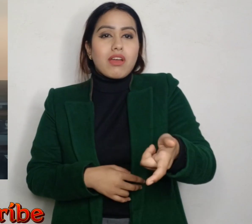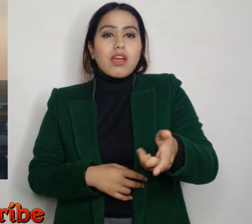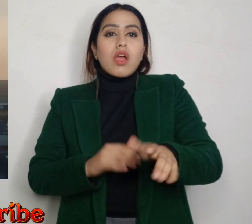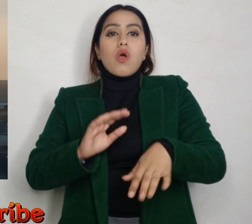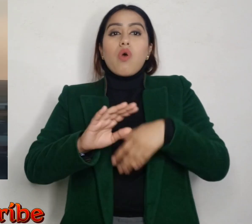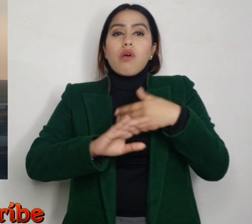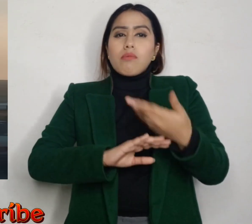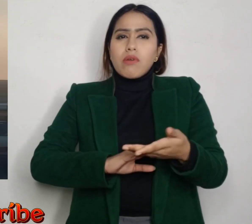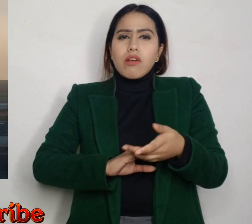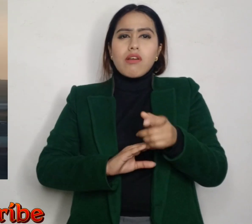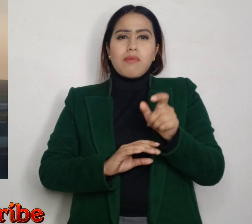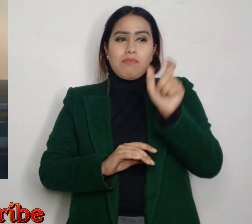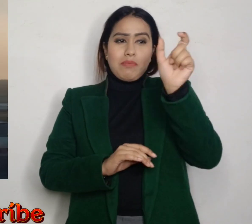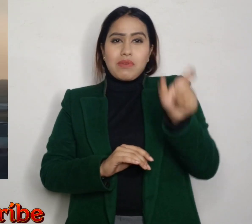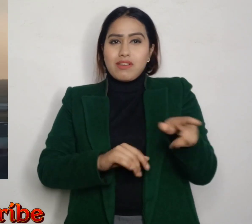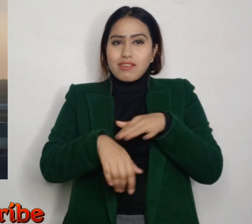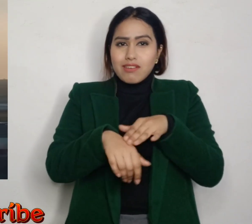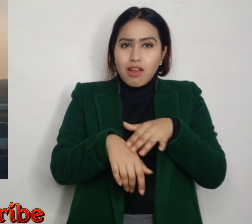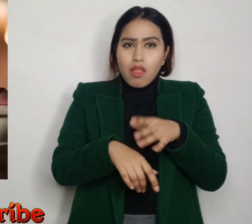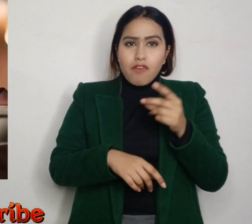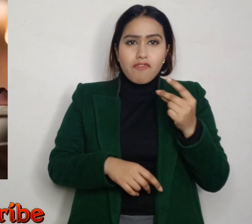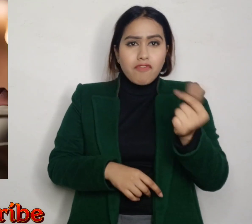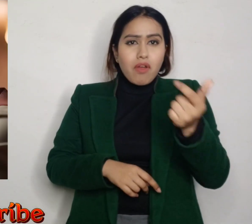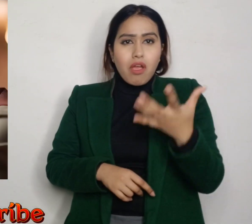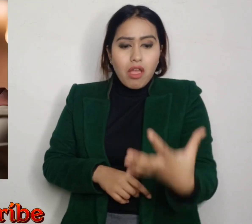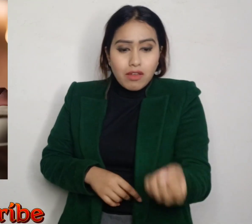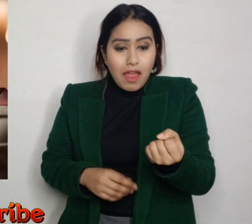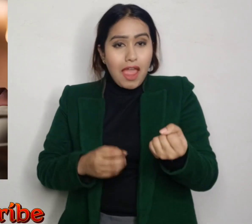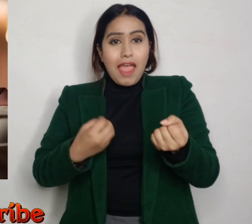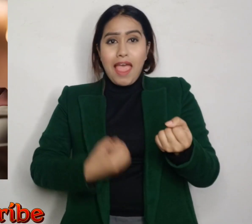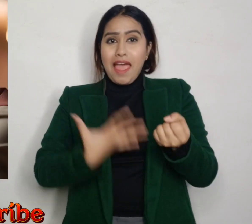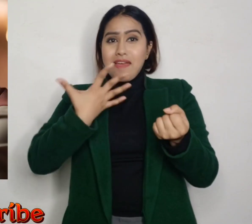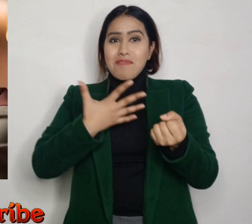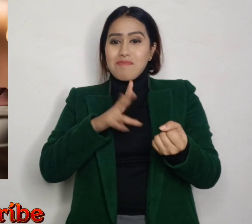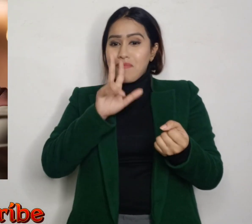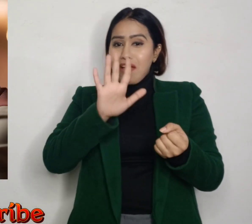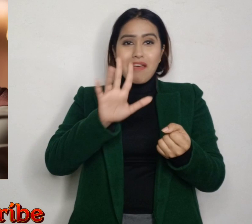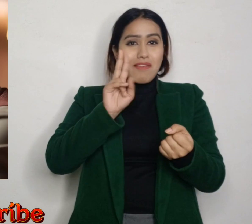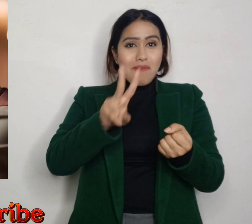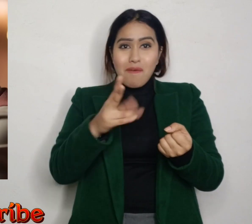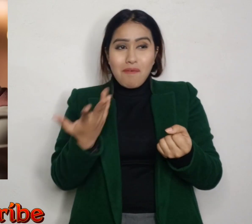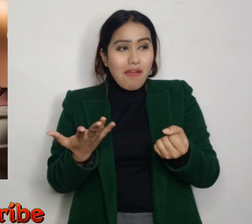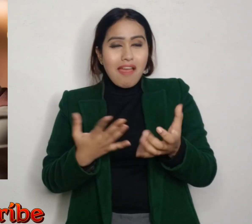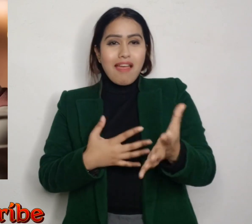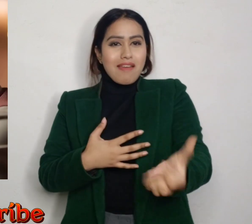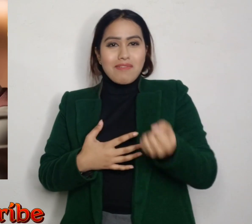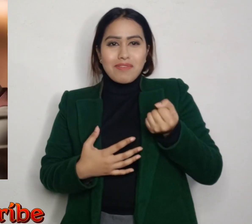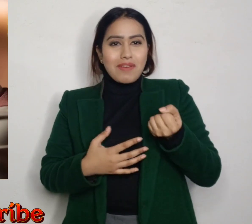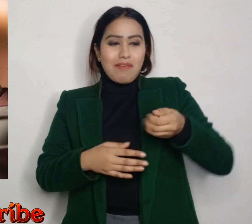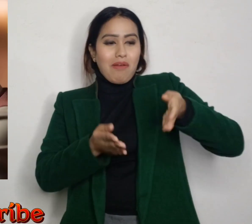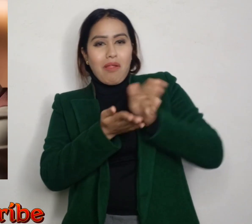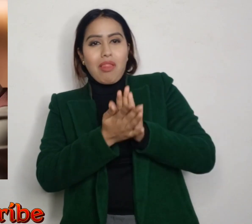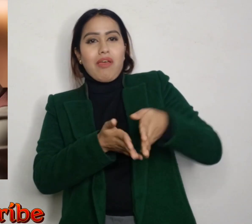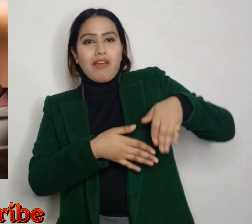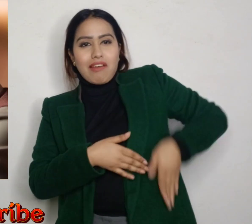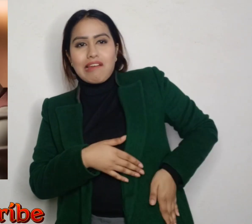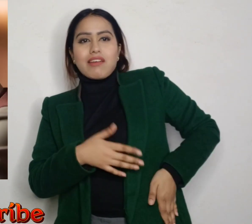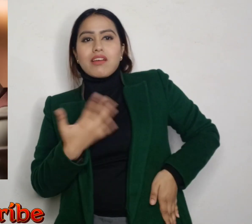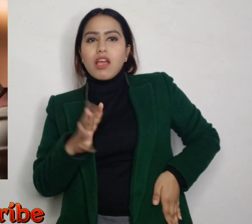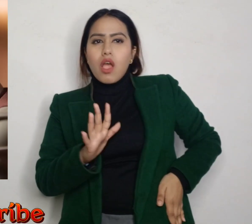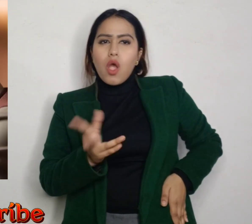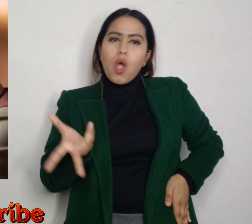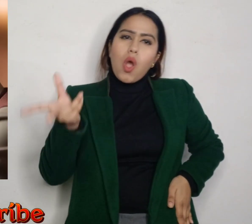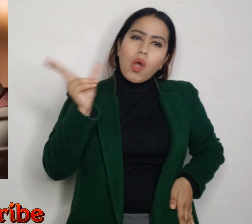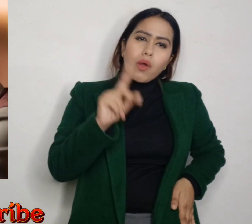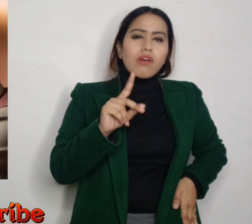ने 500 रुपए का नोट नीचे गिरा दिया। उस मजदूर ने वो जो 500 रुपए का नोट था फटाफट से उठाया, बहुत खुश हुआ कि वाह क्या बात है, आज तो लॉटरी लग